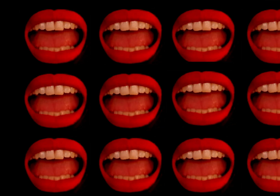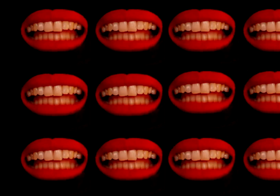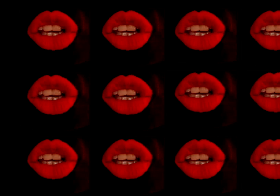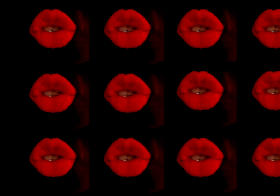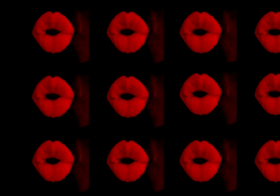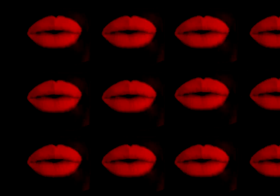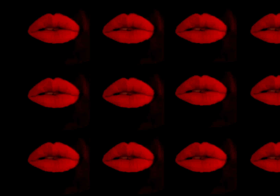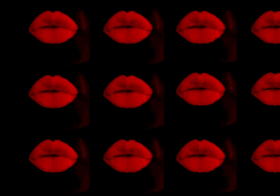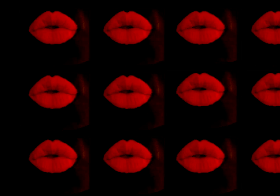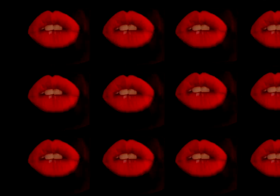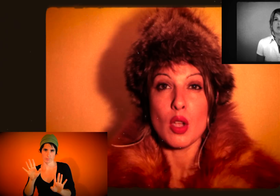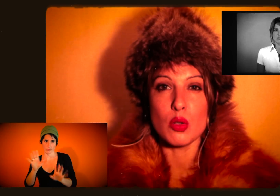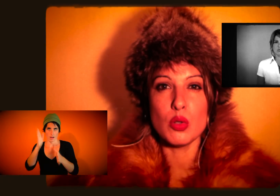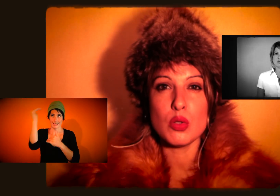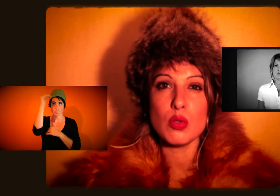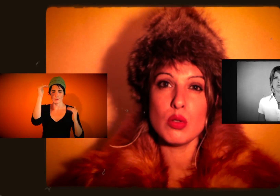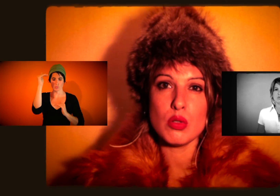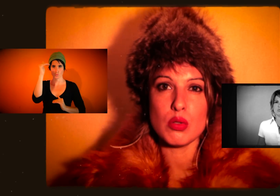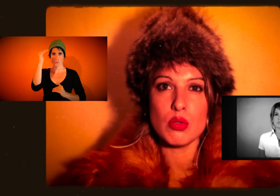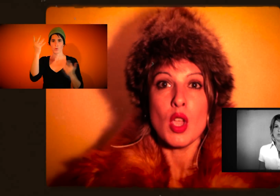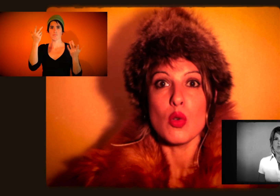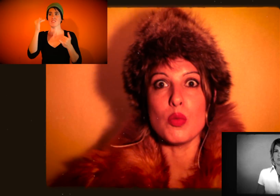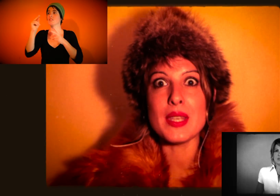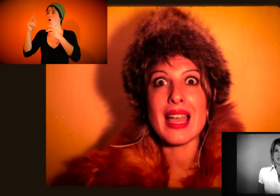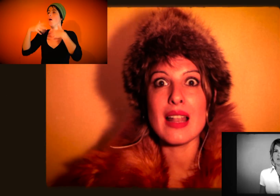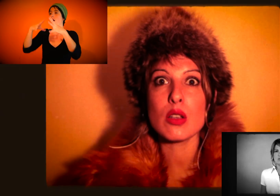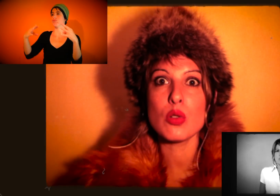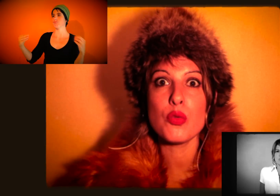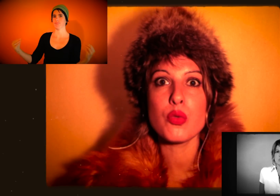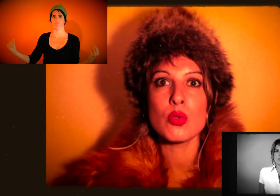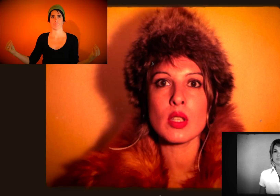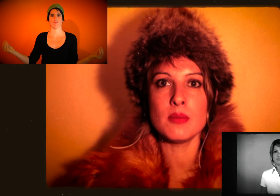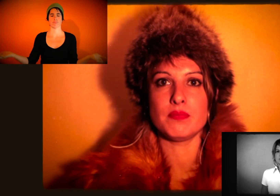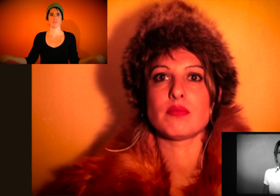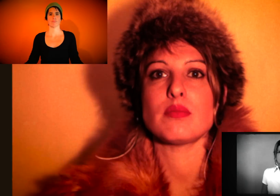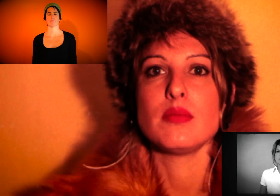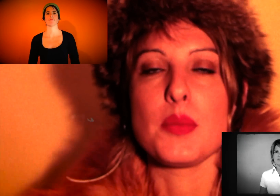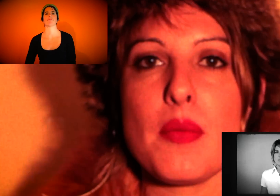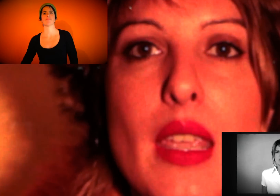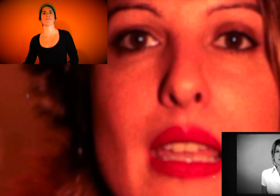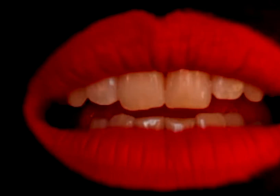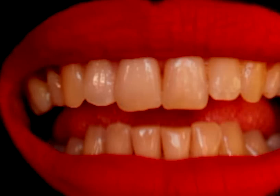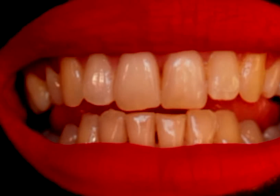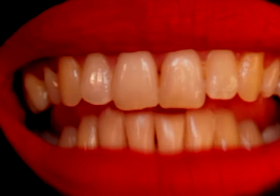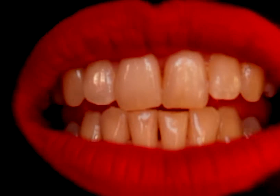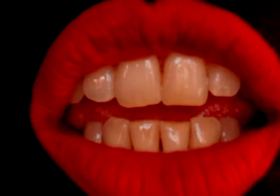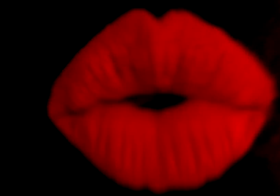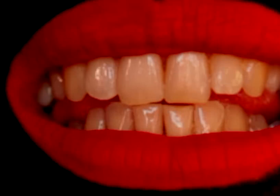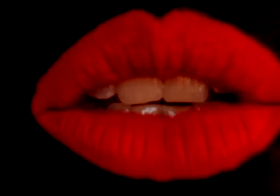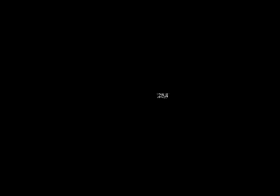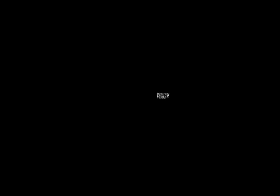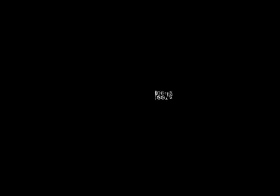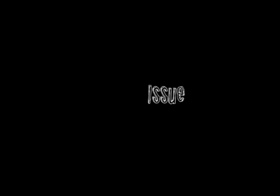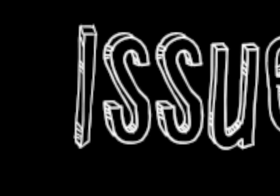prison. Attention, pas confondre le dessous, le dessus, ou bien alors se fondre et chercher